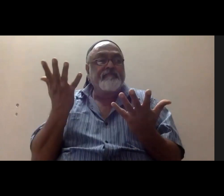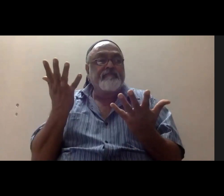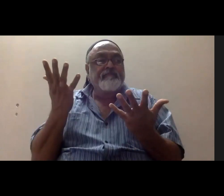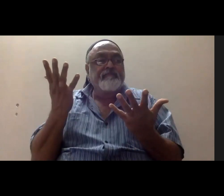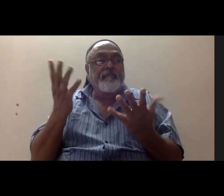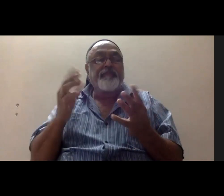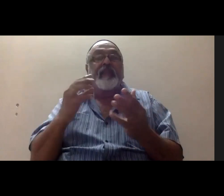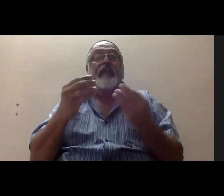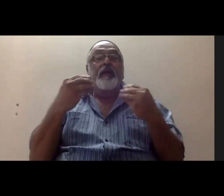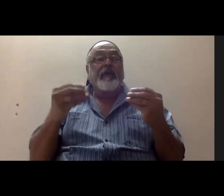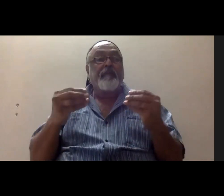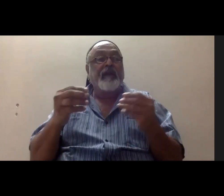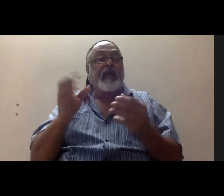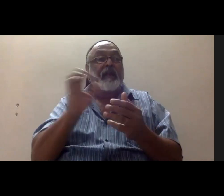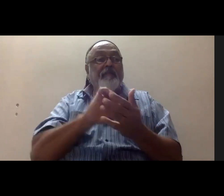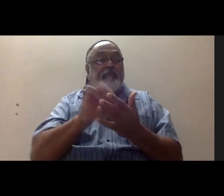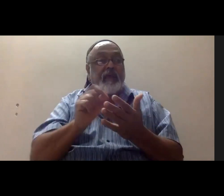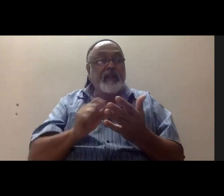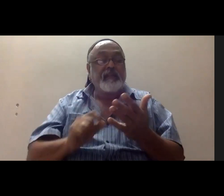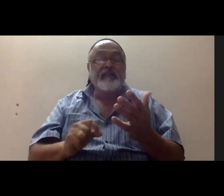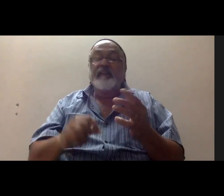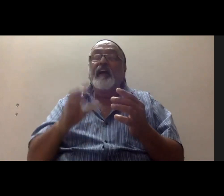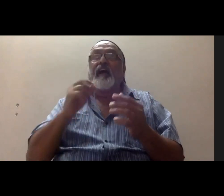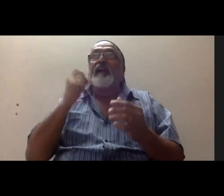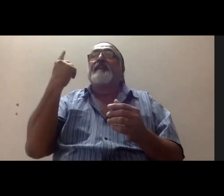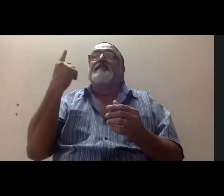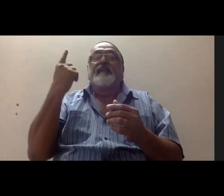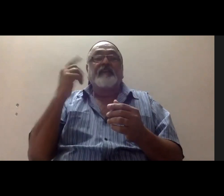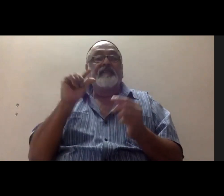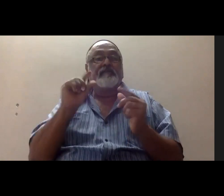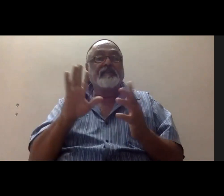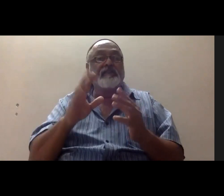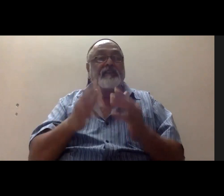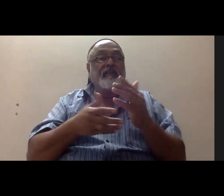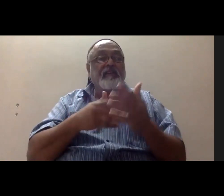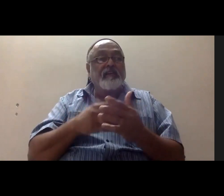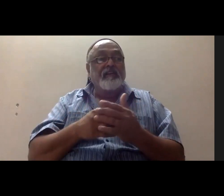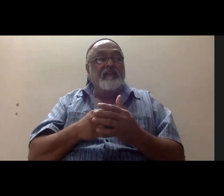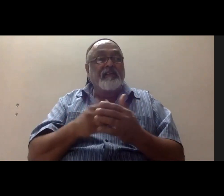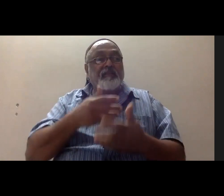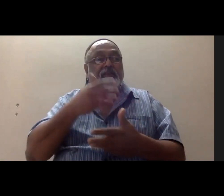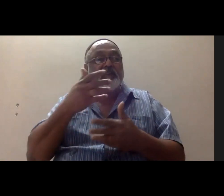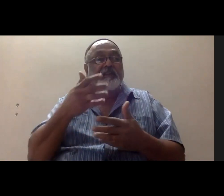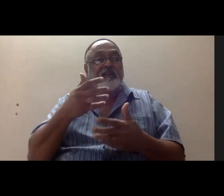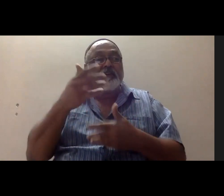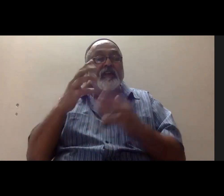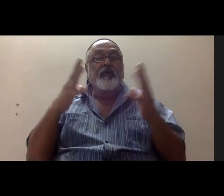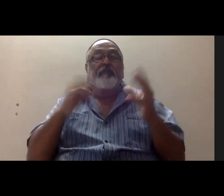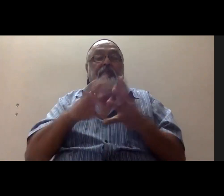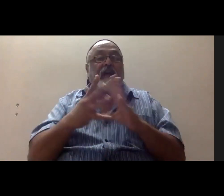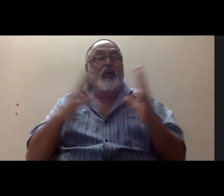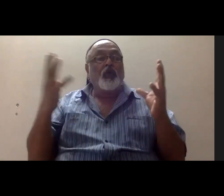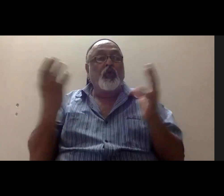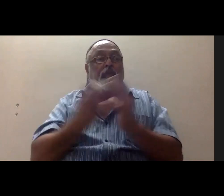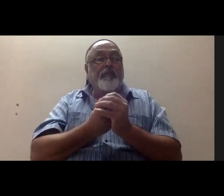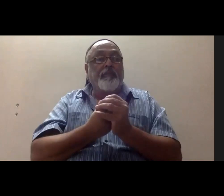पेपर पेन में हमें जाके पहुंचाए, हमें एक ट्रेनिंग मिला, ग्रुप बनाया। हाँ, एक ग्रुप बनाए